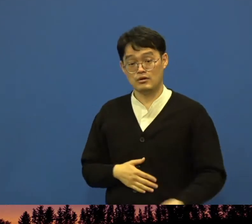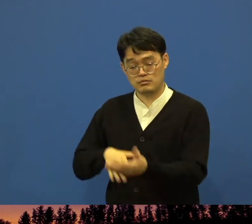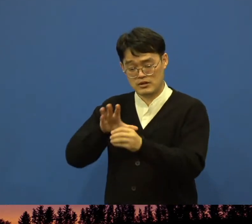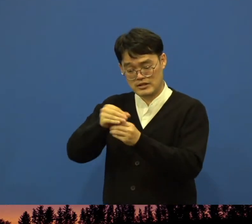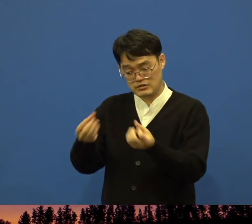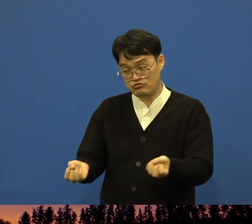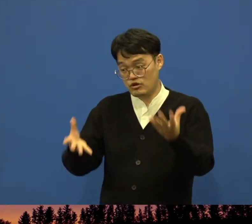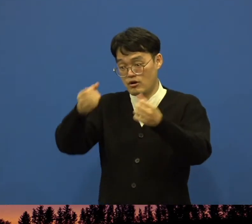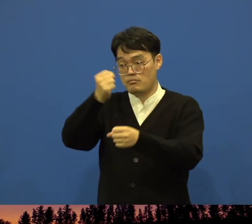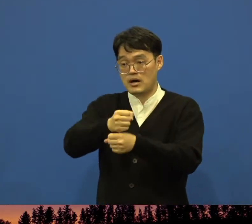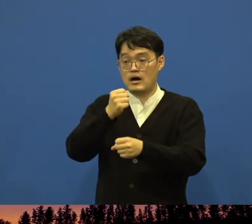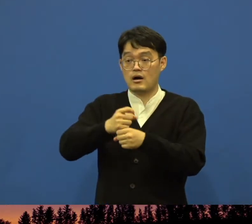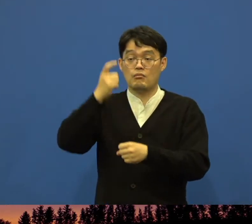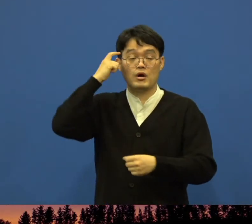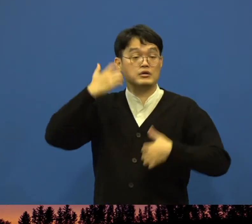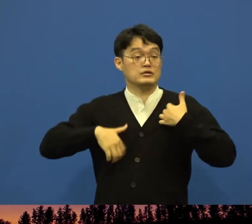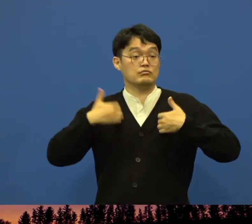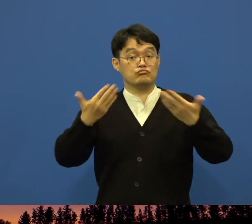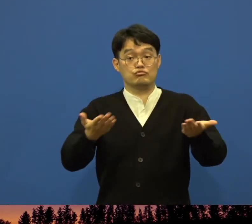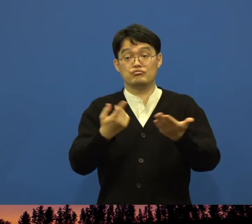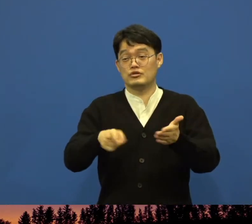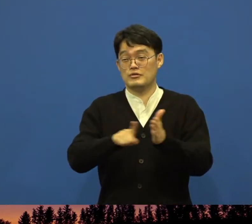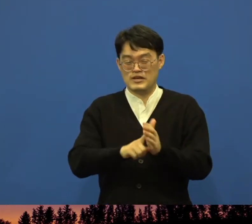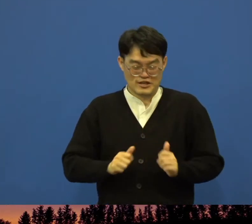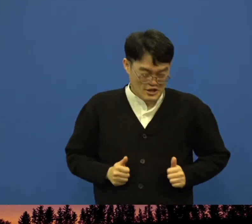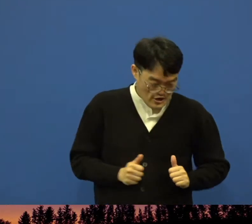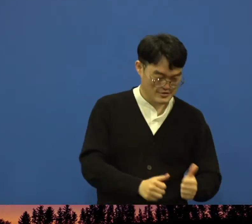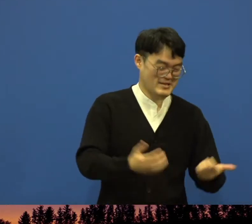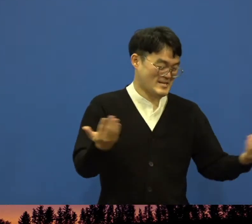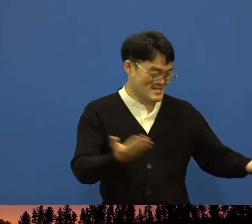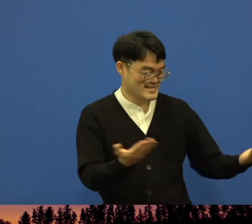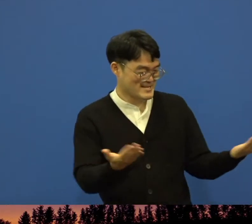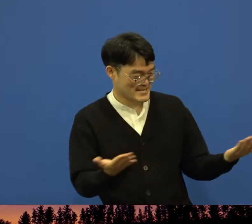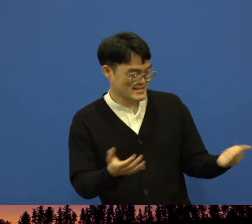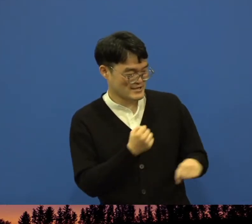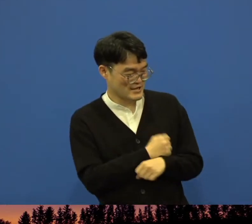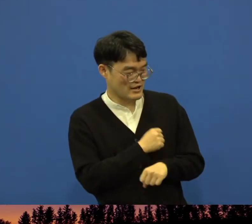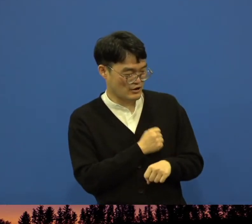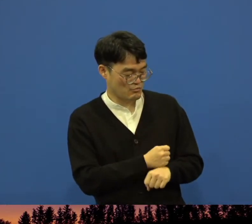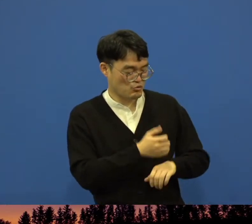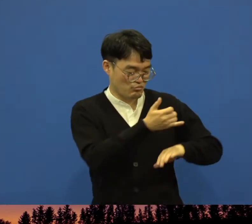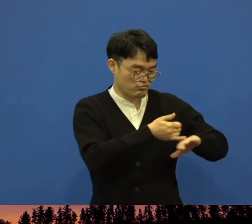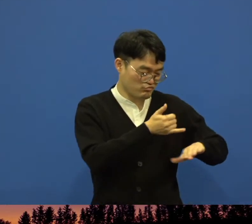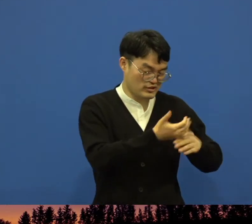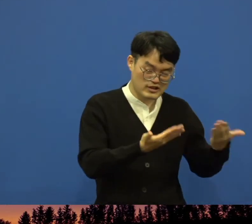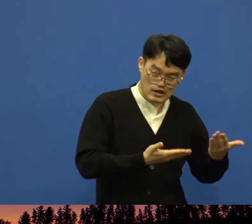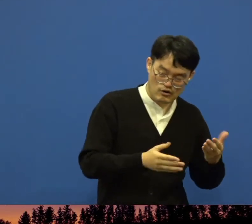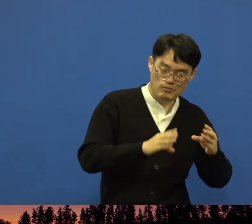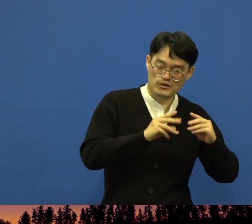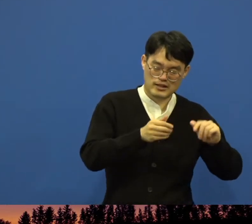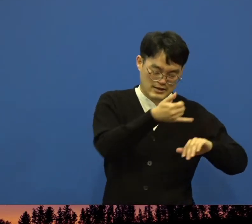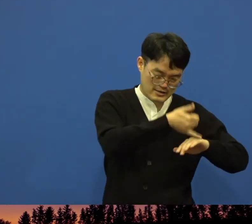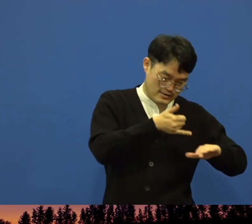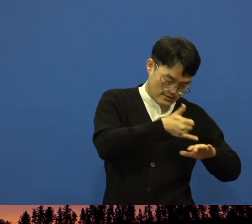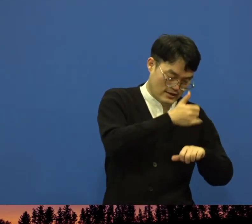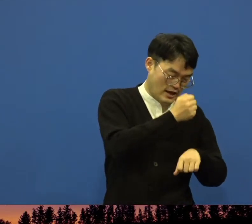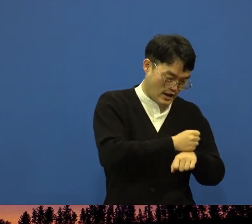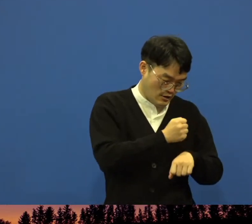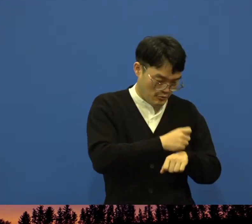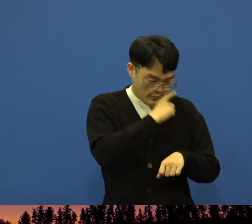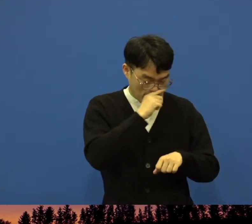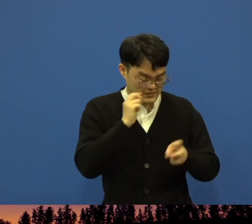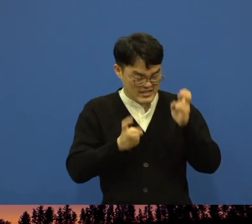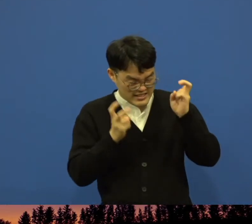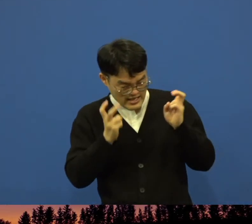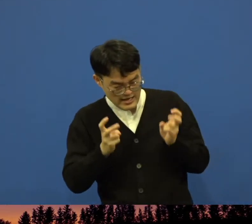주는 거예요. 열심히 일을 했잖아요. 그죠? 열심히 우리가 농부대 일을 하고 땅을